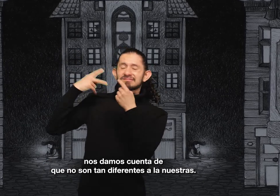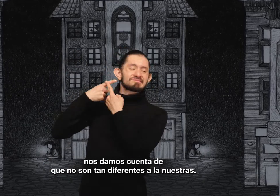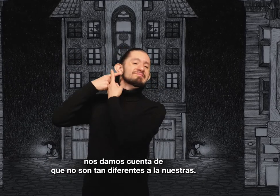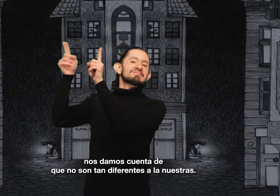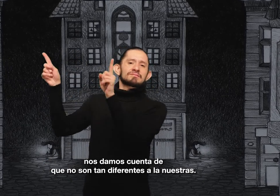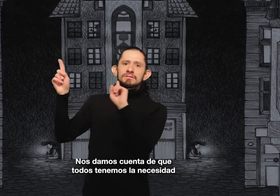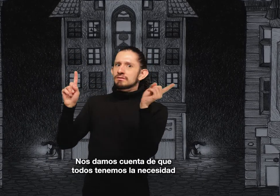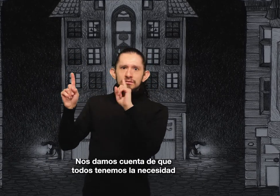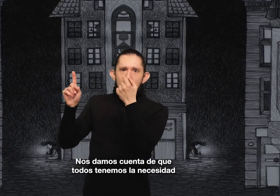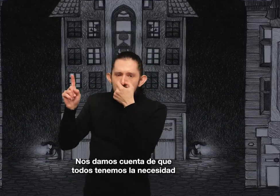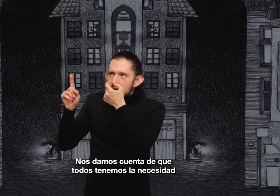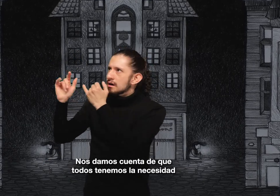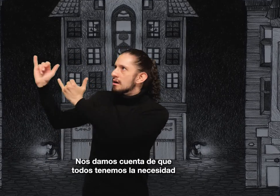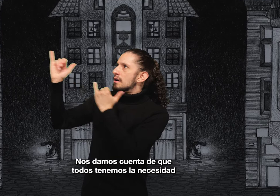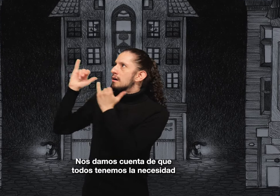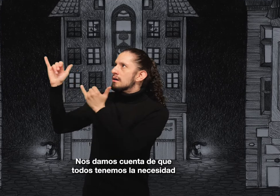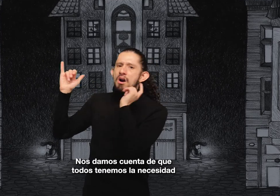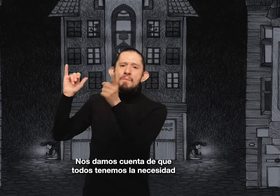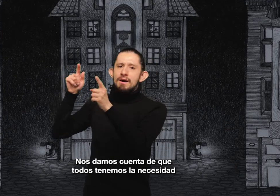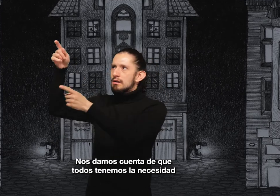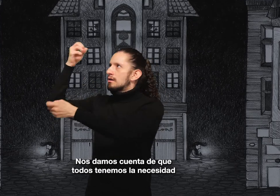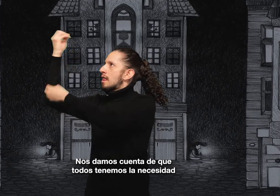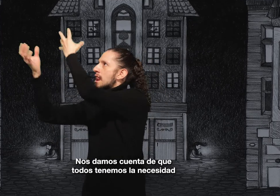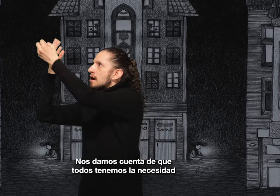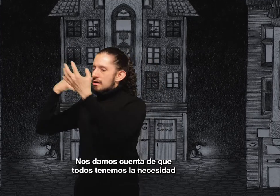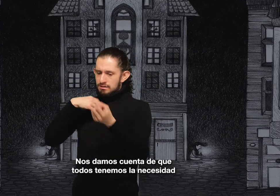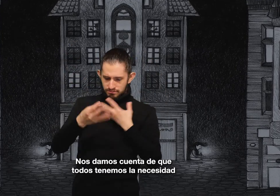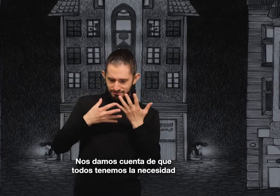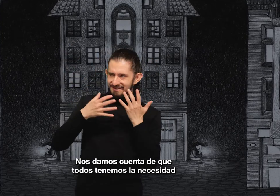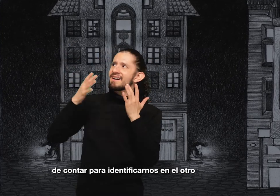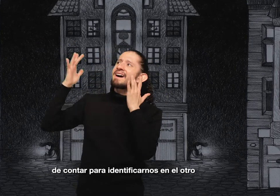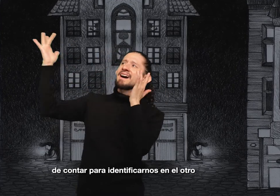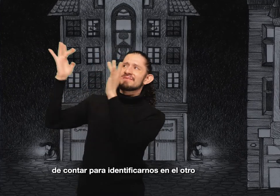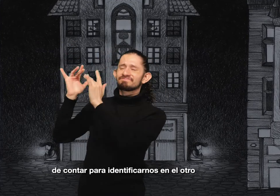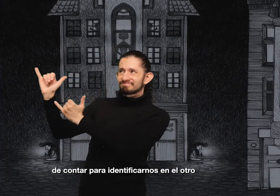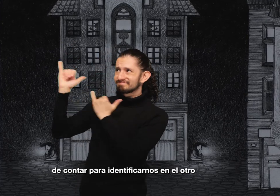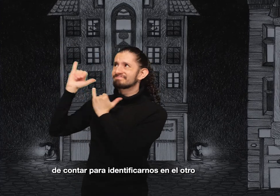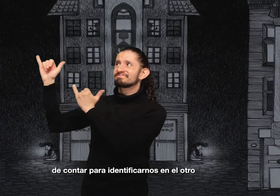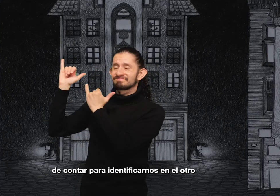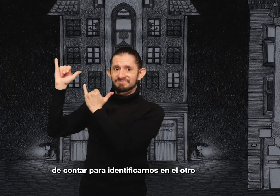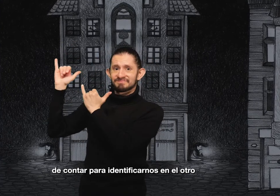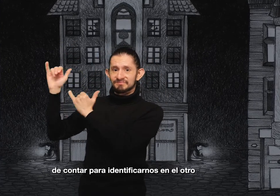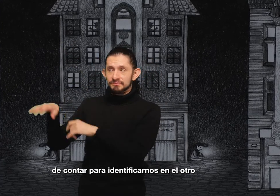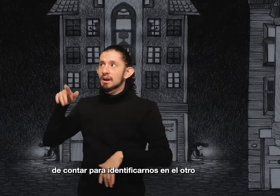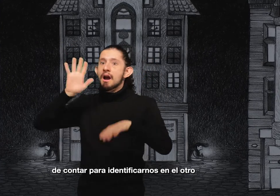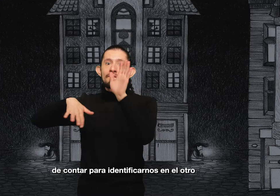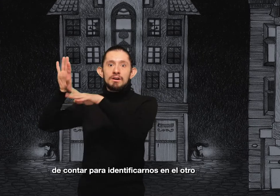las nuestras. Nos damos cuenta de que todos tenemos la necesidad de contar para identificarnos en el otro